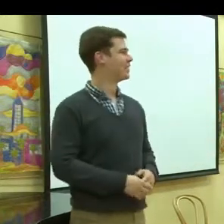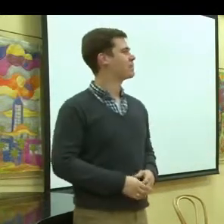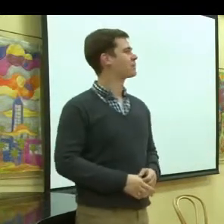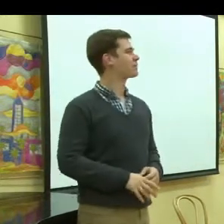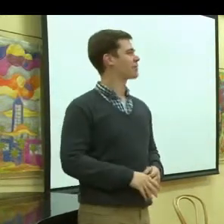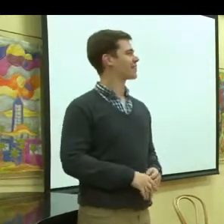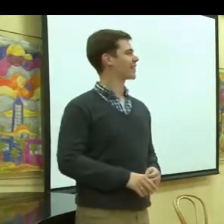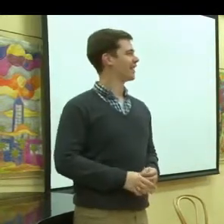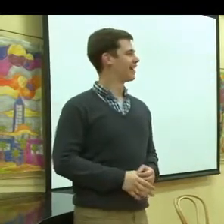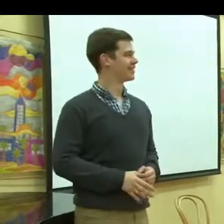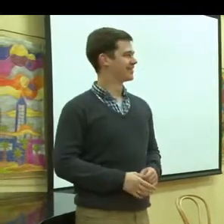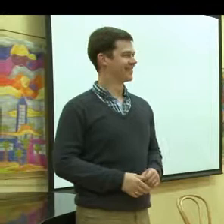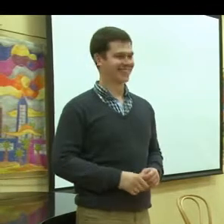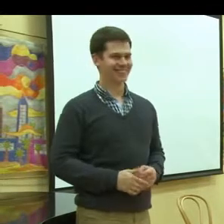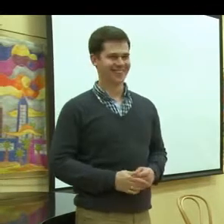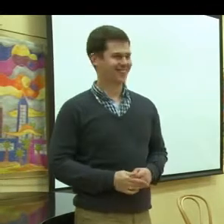coś.